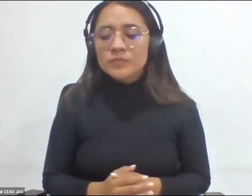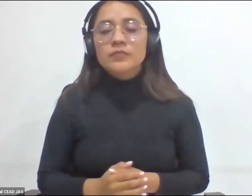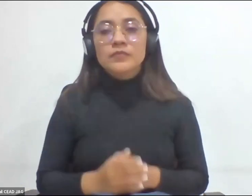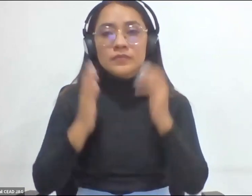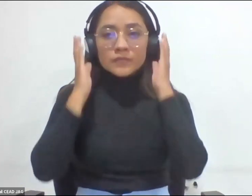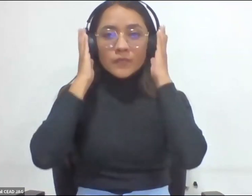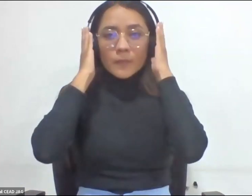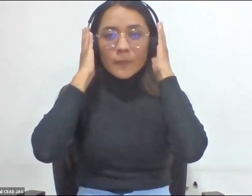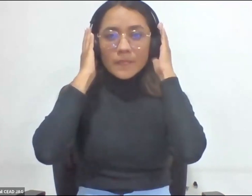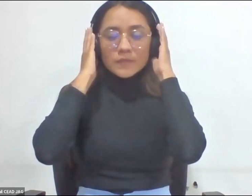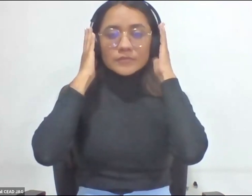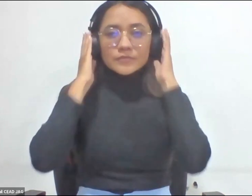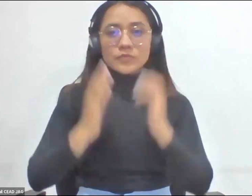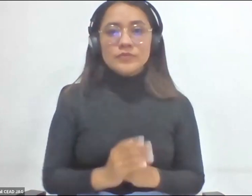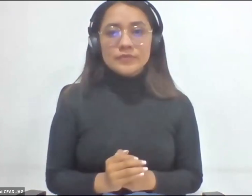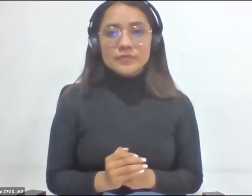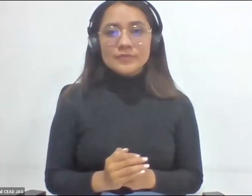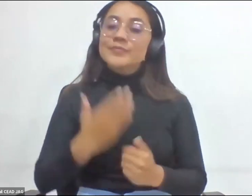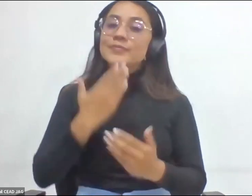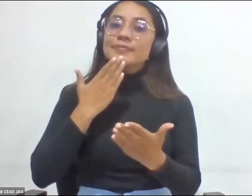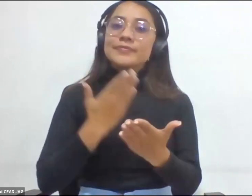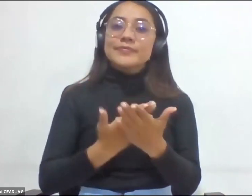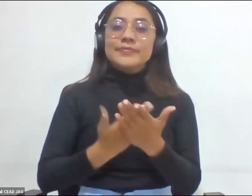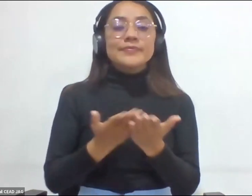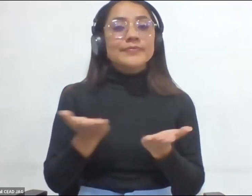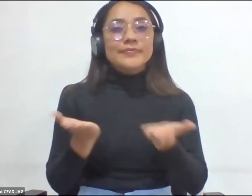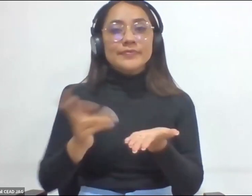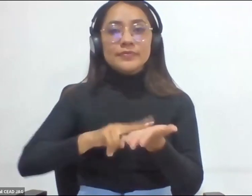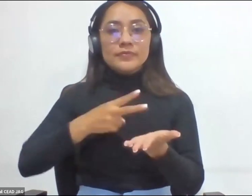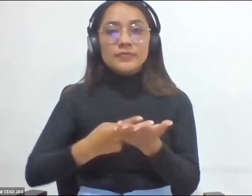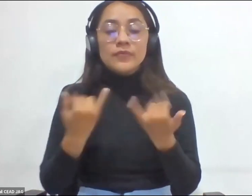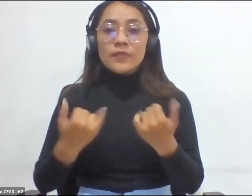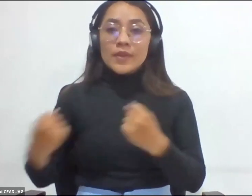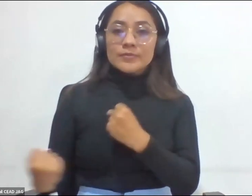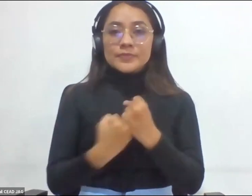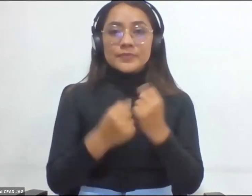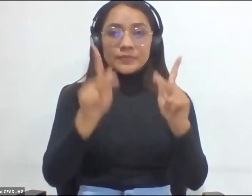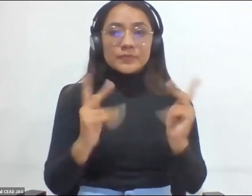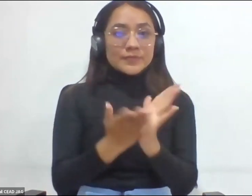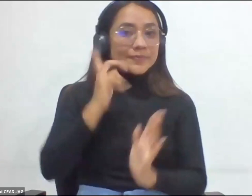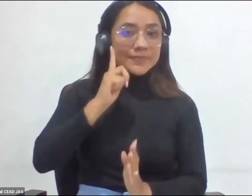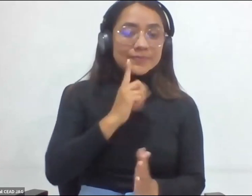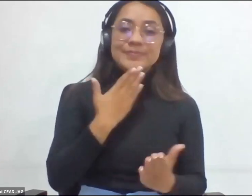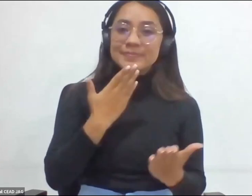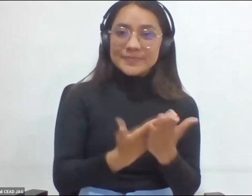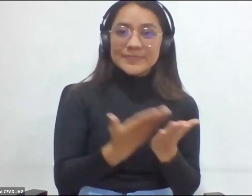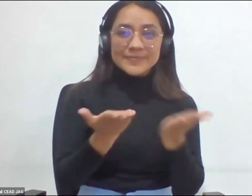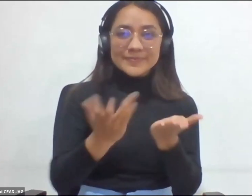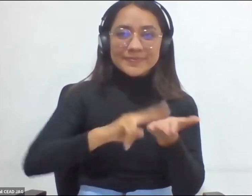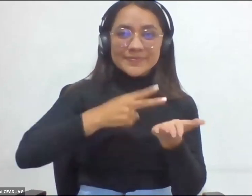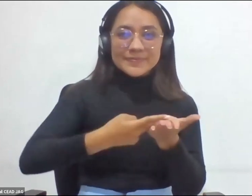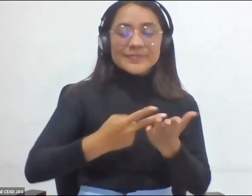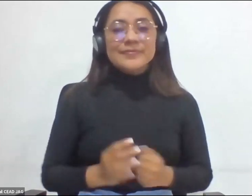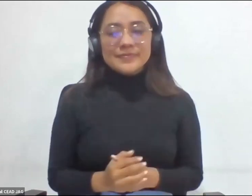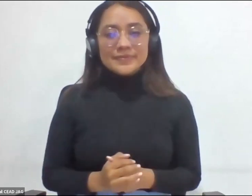Okay perfecto y de paso agradezco a nuestro intérprete de señas que está apoyando a los estudiantes sordos por supuesto